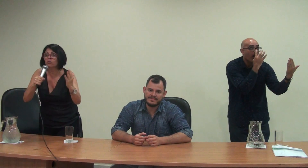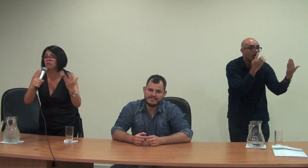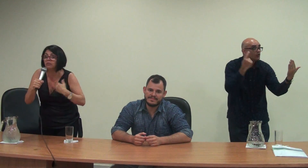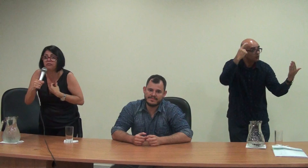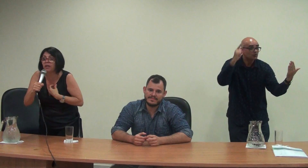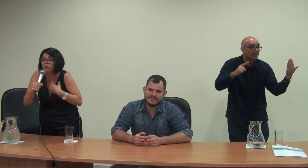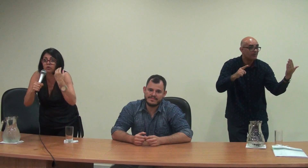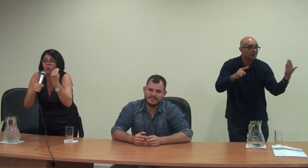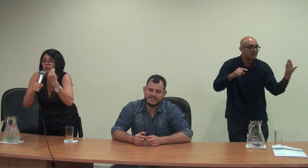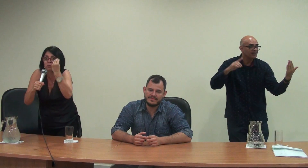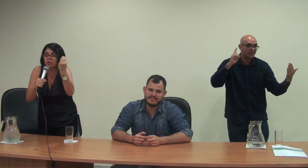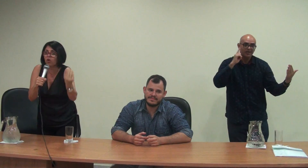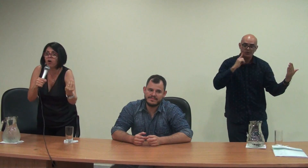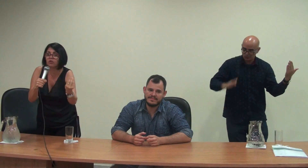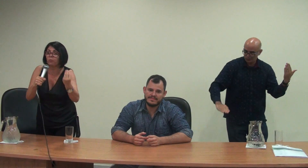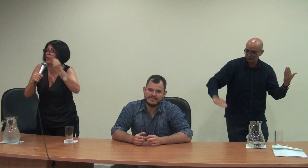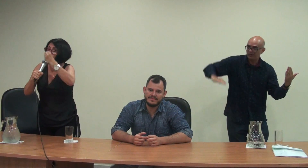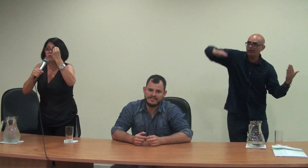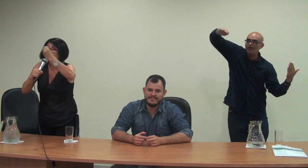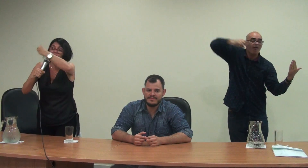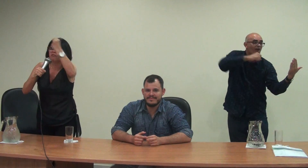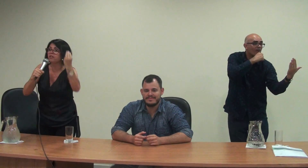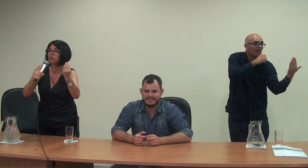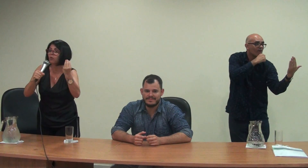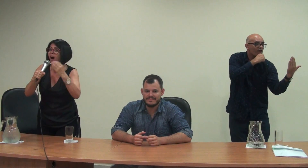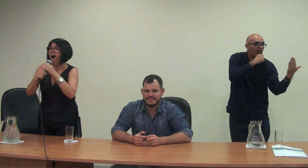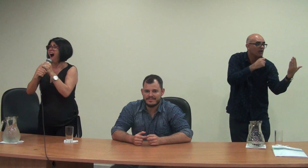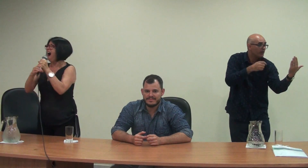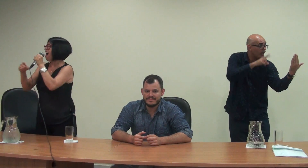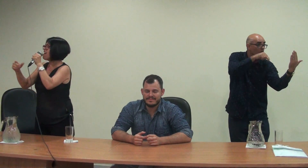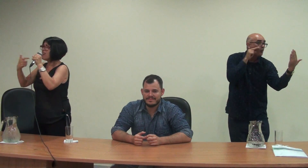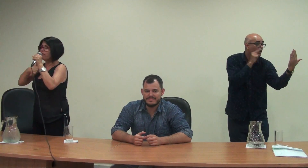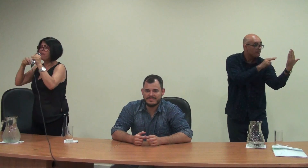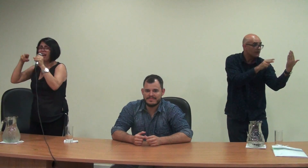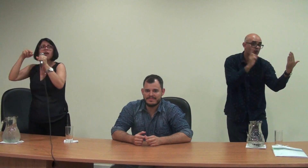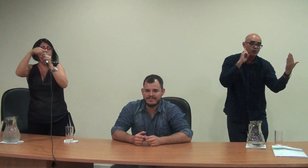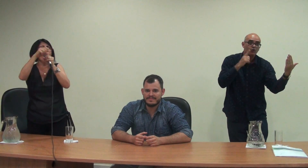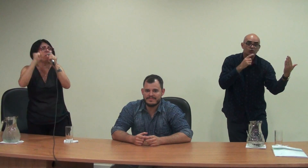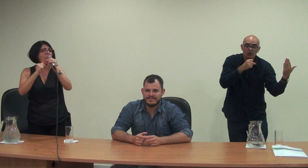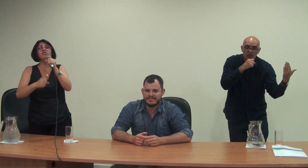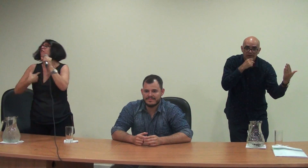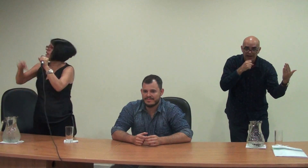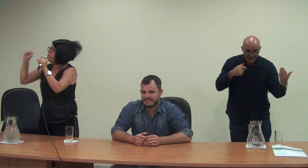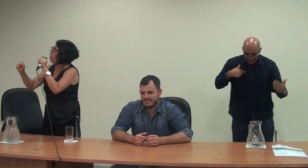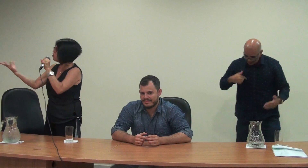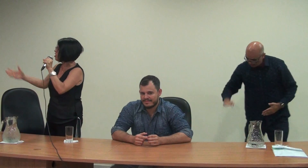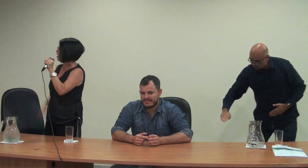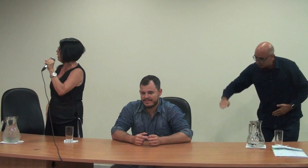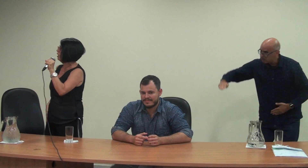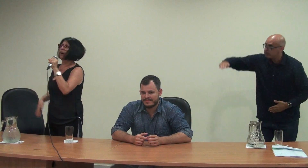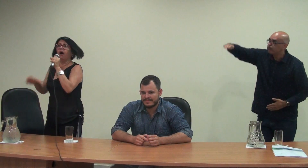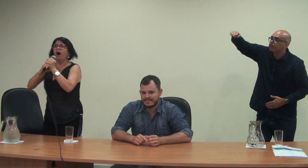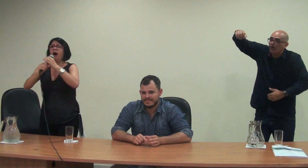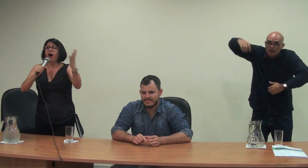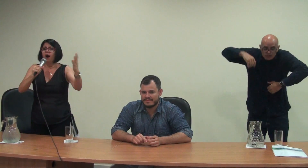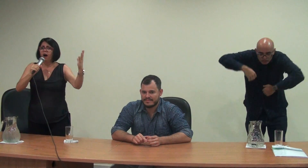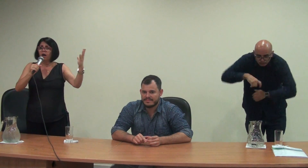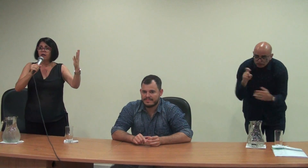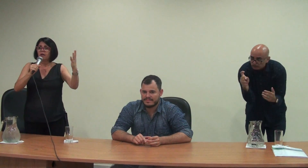ficaram loucos quando viram um surdo idoso, porque não tinham visto. Ai, eu vou ficar igual, pode? Eu falei, pode.